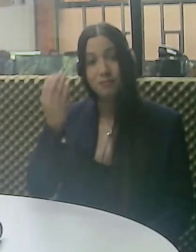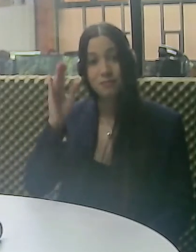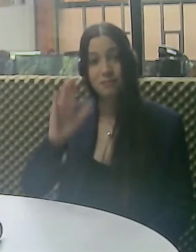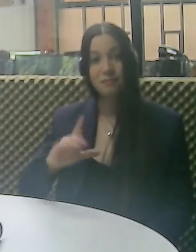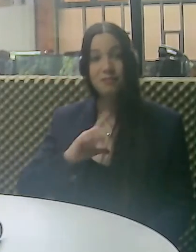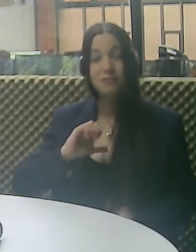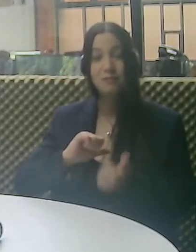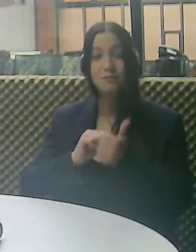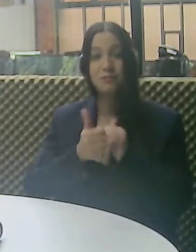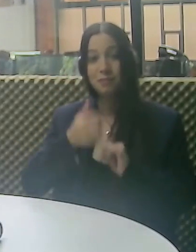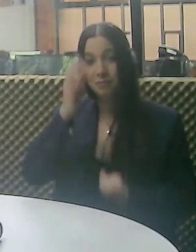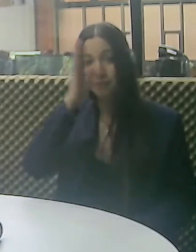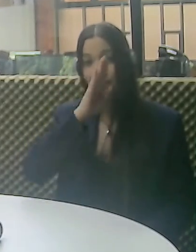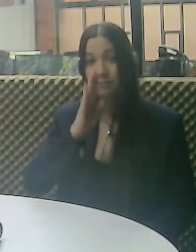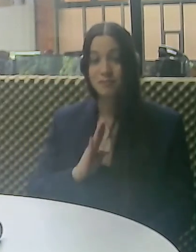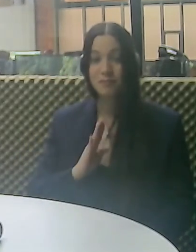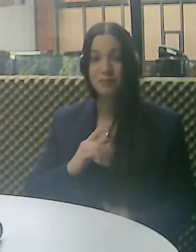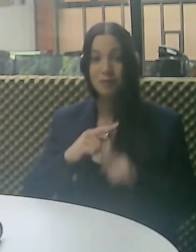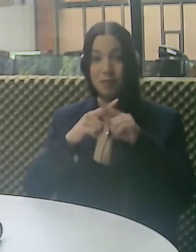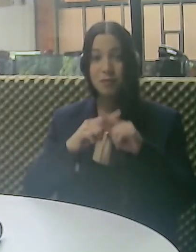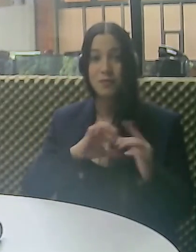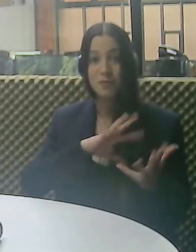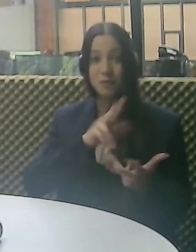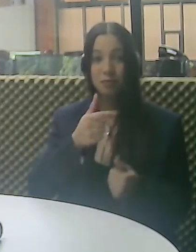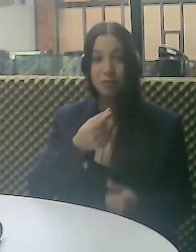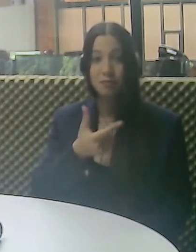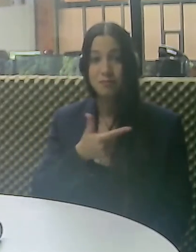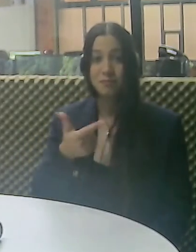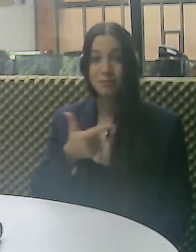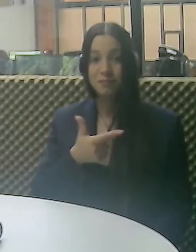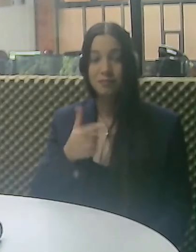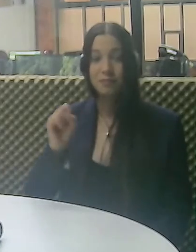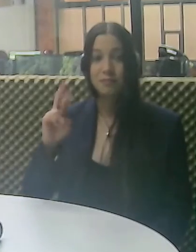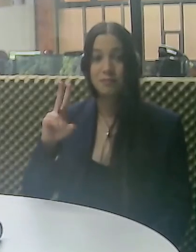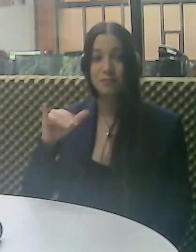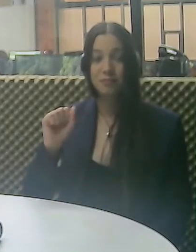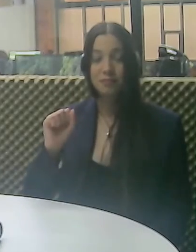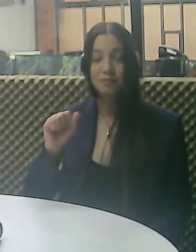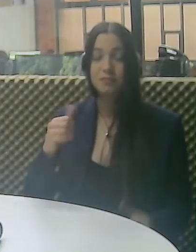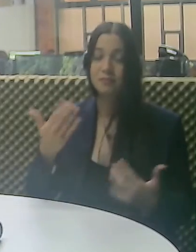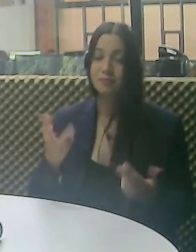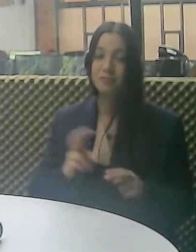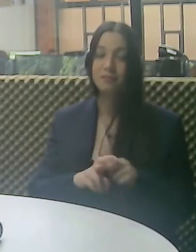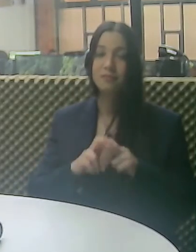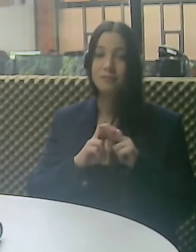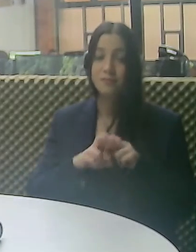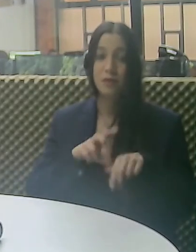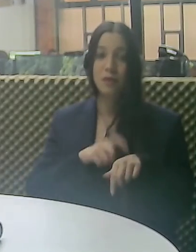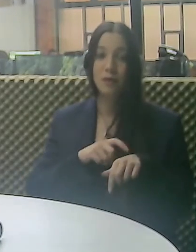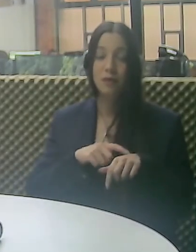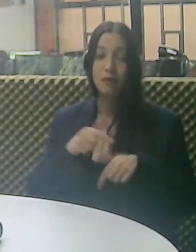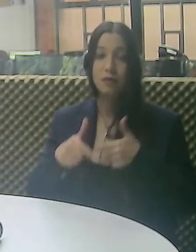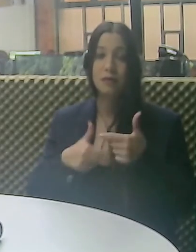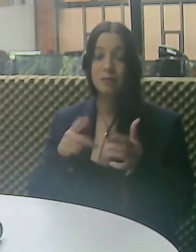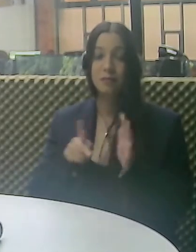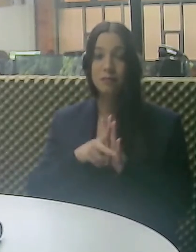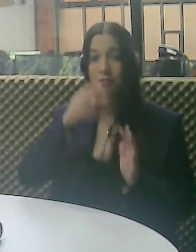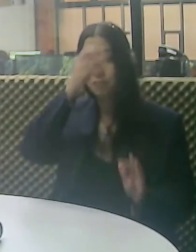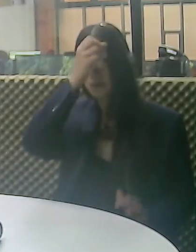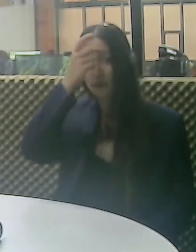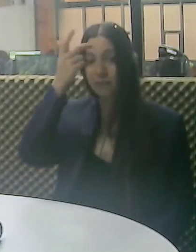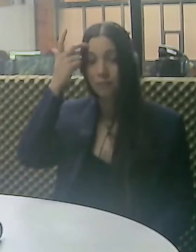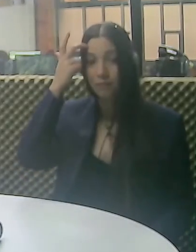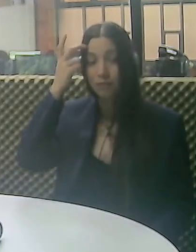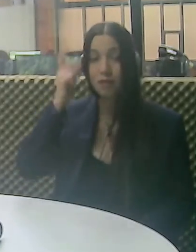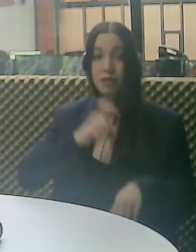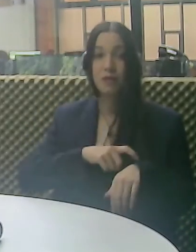seleção brasileira entra em campo na Copa do Mundo 2022 contra a Sérvia. Por isso, o expediente dos órgãos e entidades da Prefeitura de Uberlândia